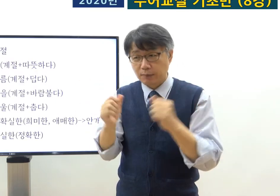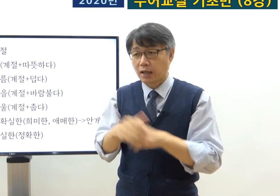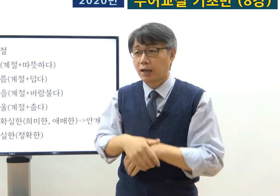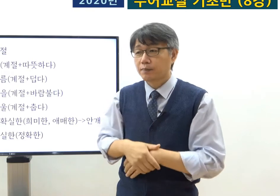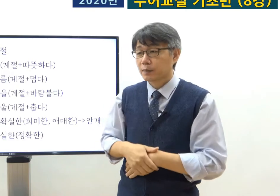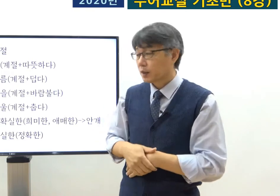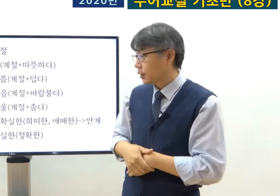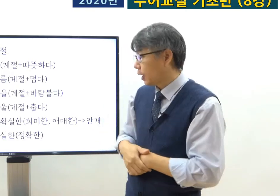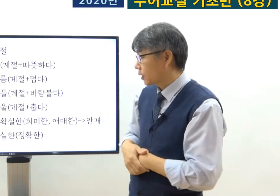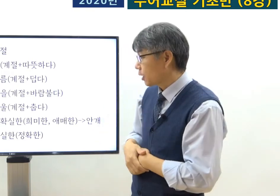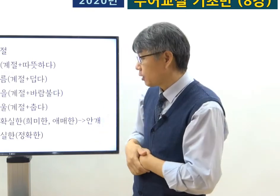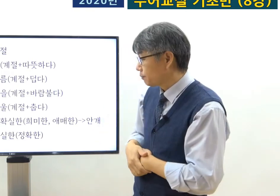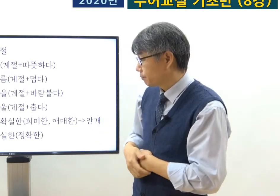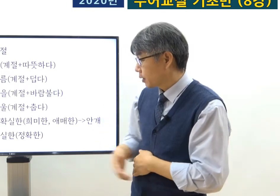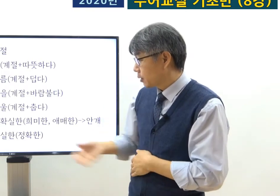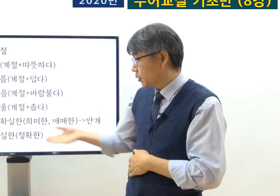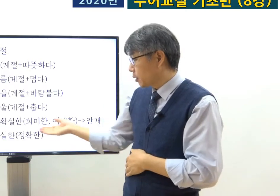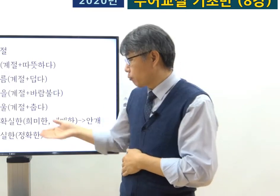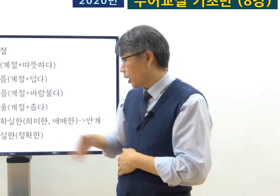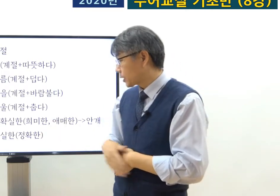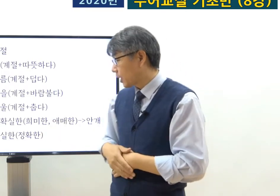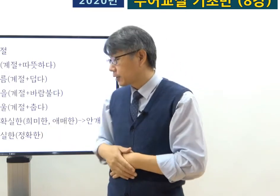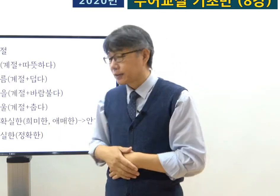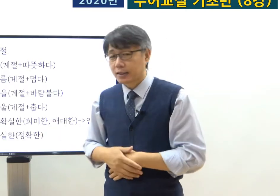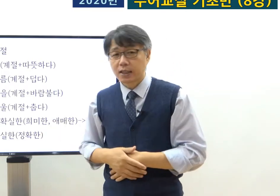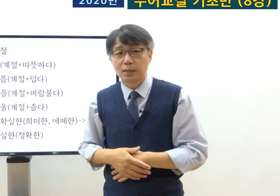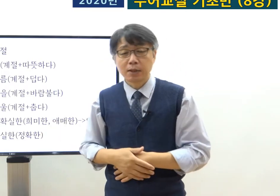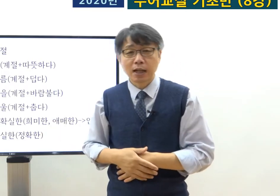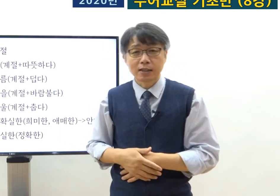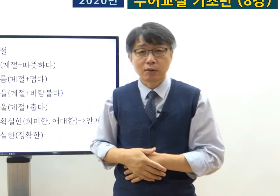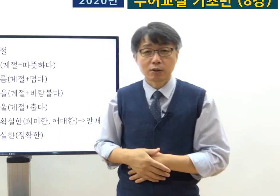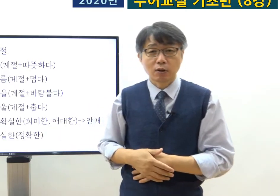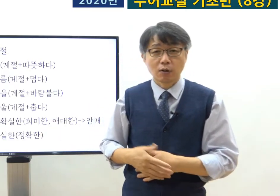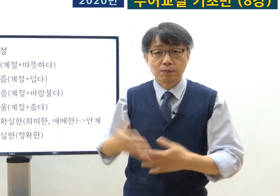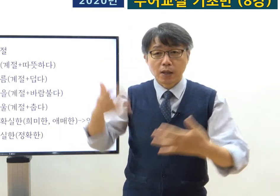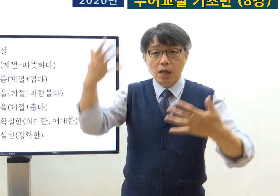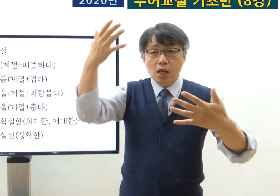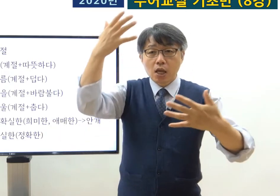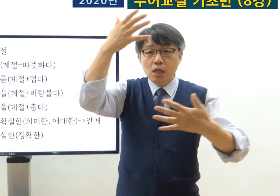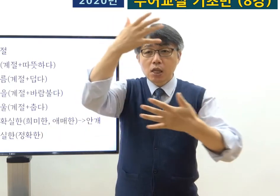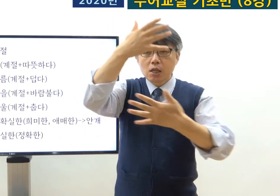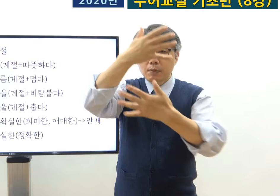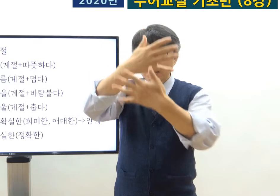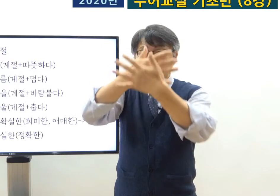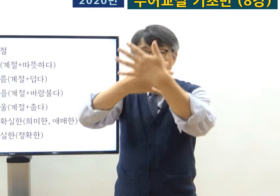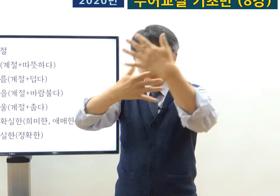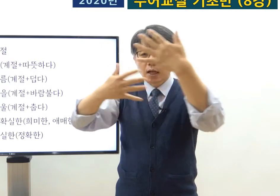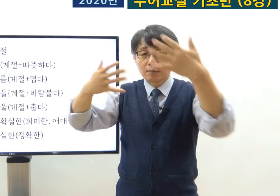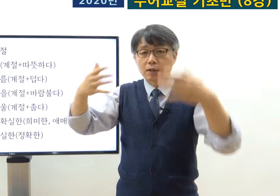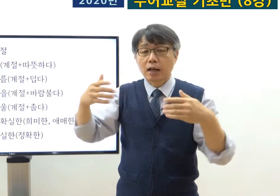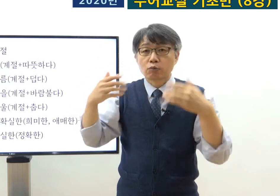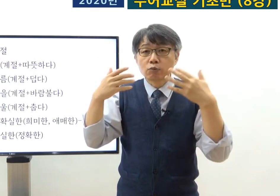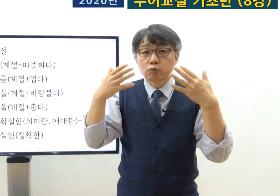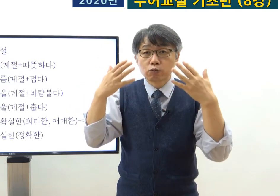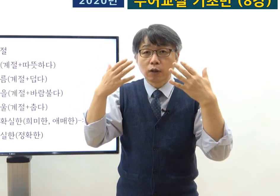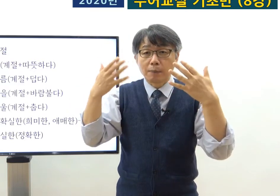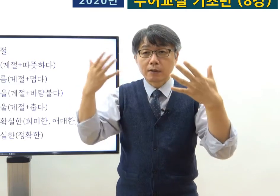겨울입니다. 자, 그 다음 불확실한은 희미한이라고 했죠. 희미한. 자, 눈